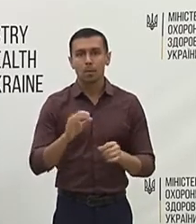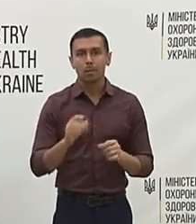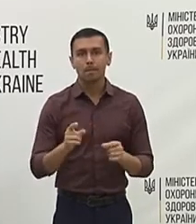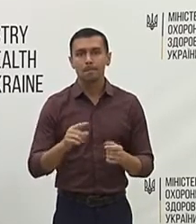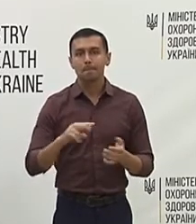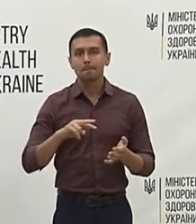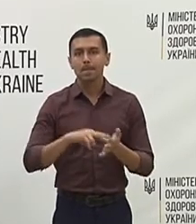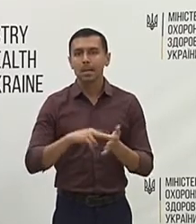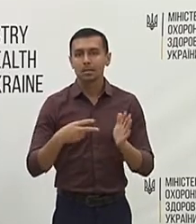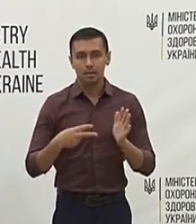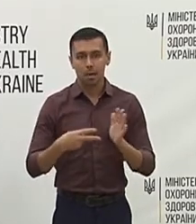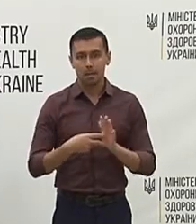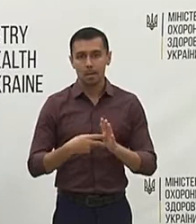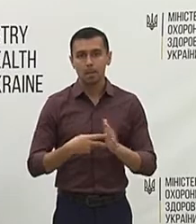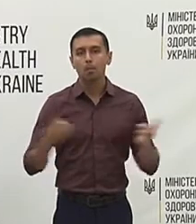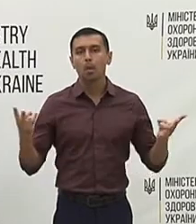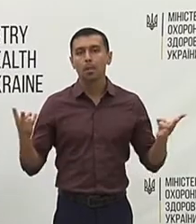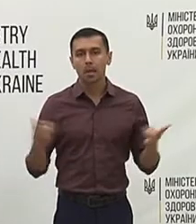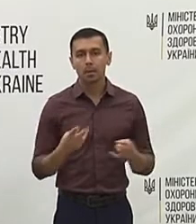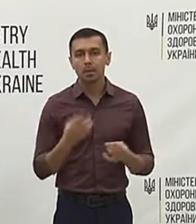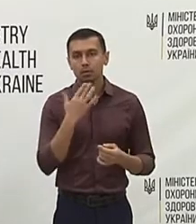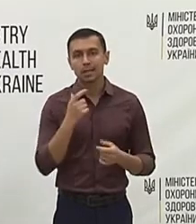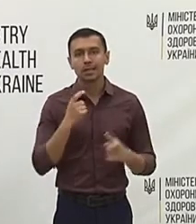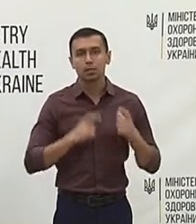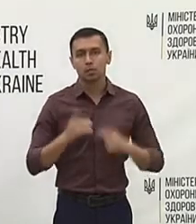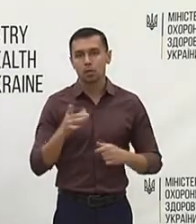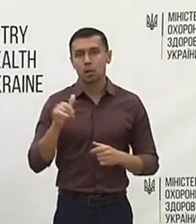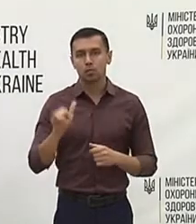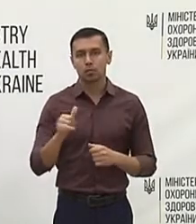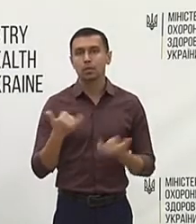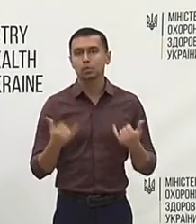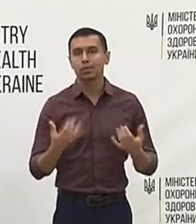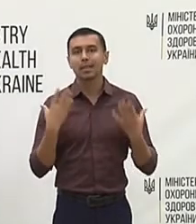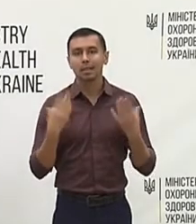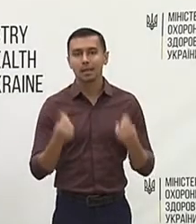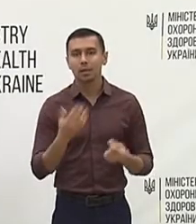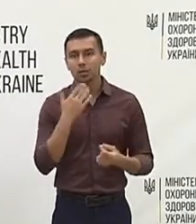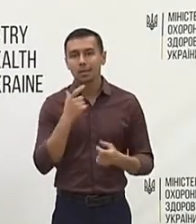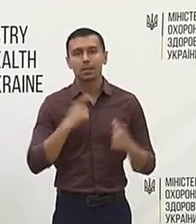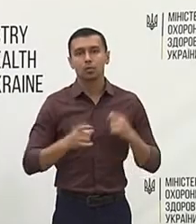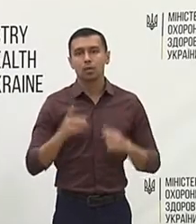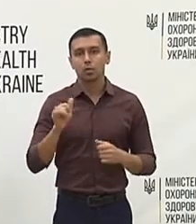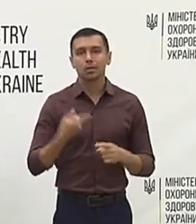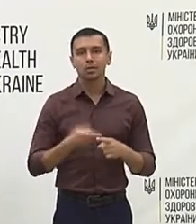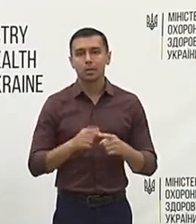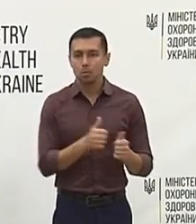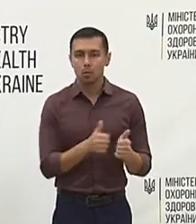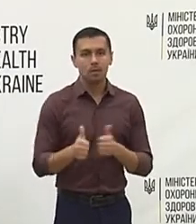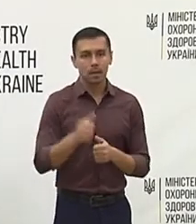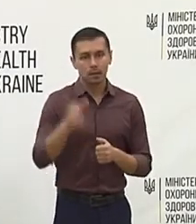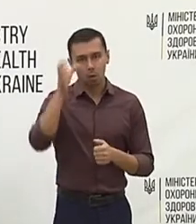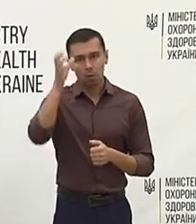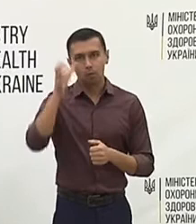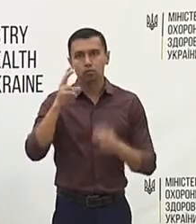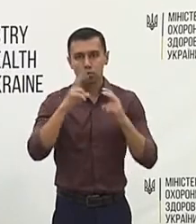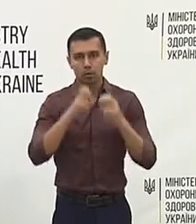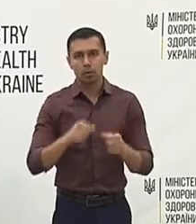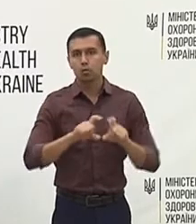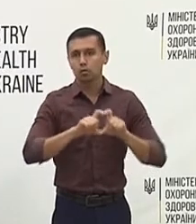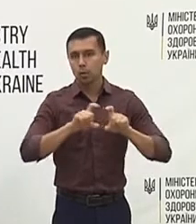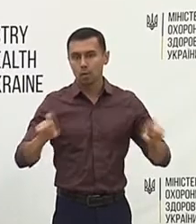масштаби потреби Національного інституту раку. На сьогоднішній день Національний інститут раку – це провідна науково-дослідна